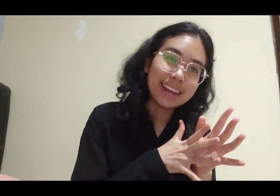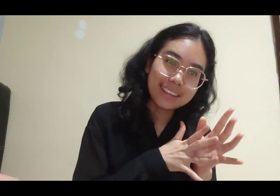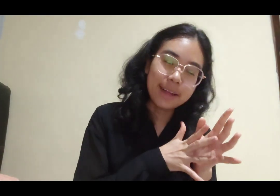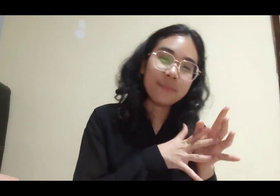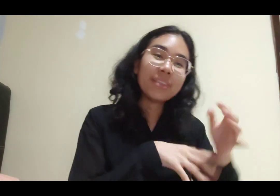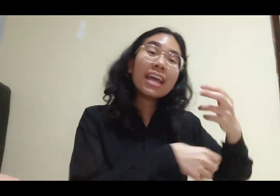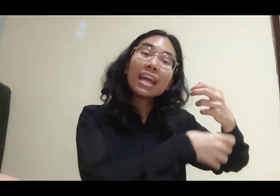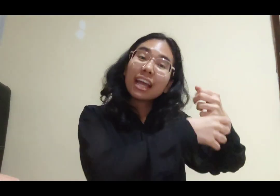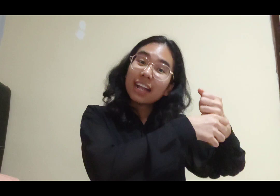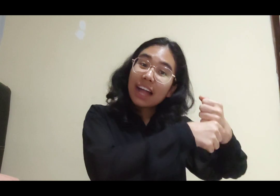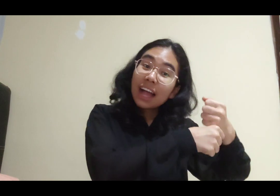aja.